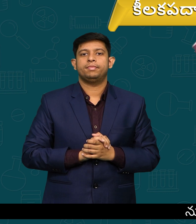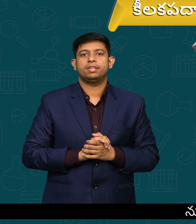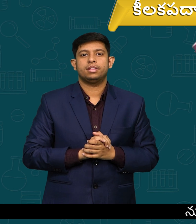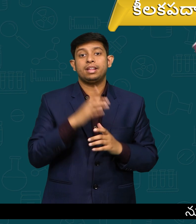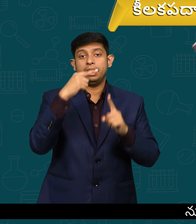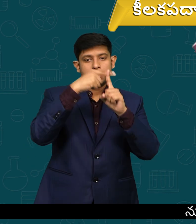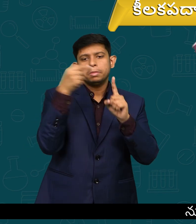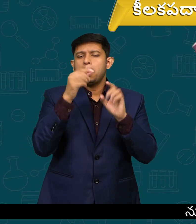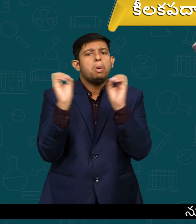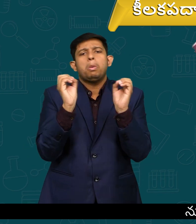న్యూట్రాన్,